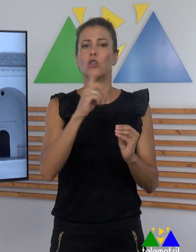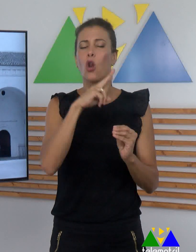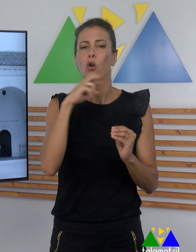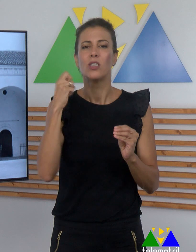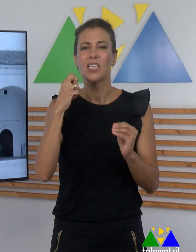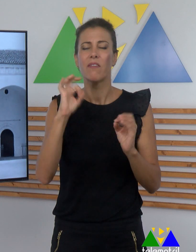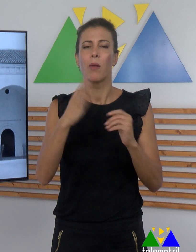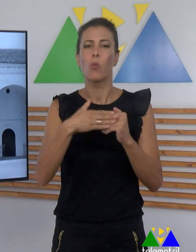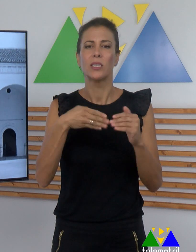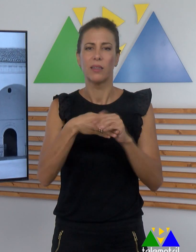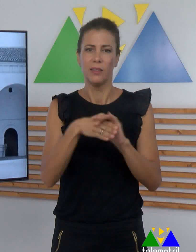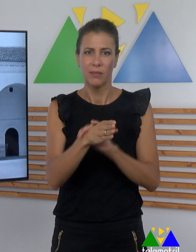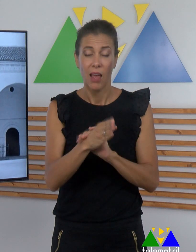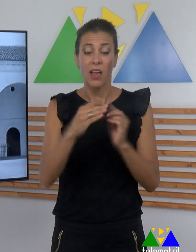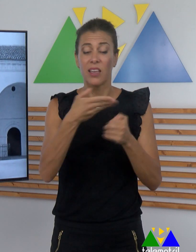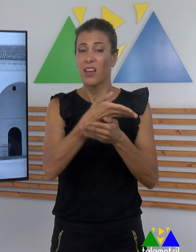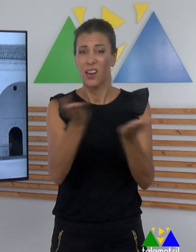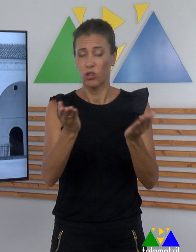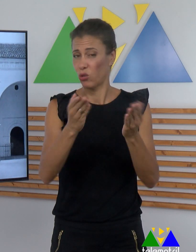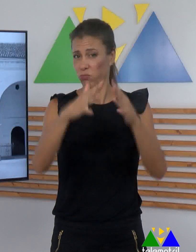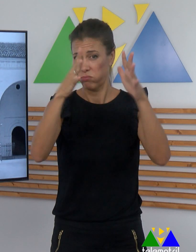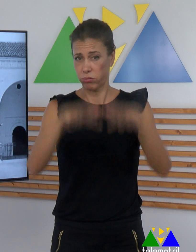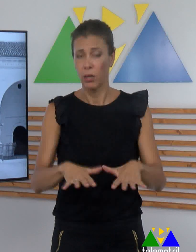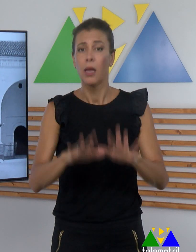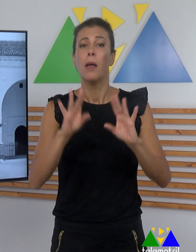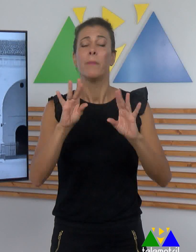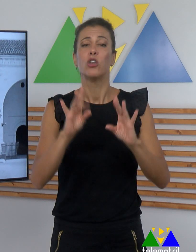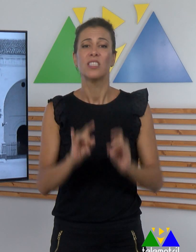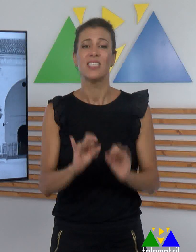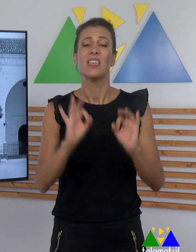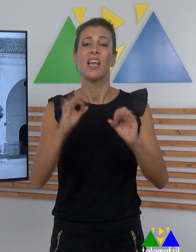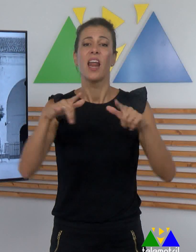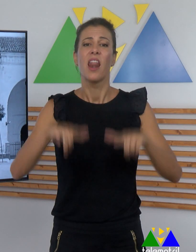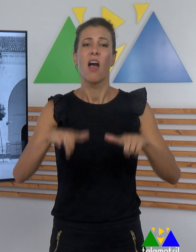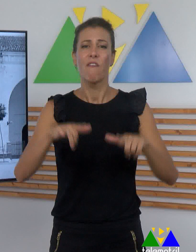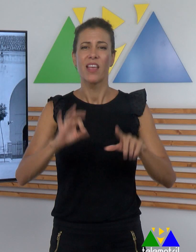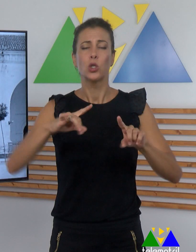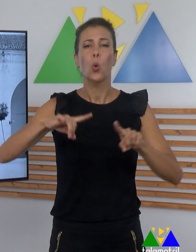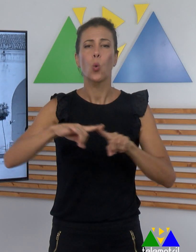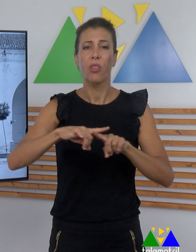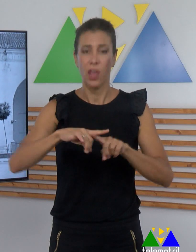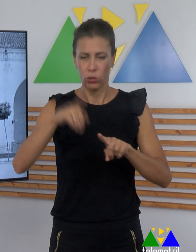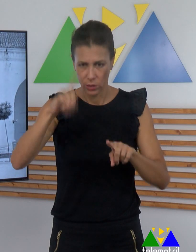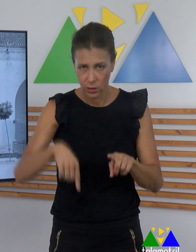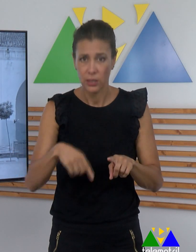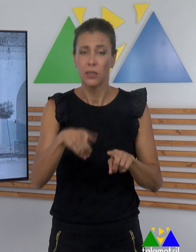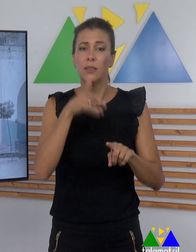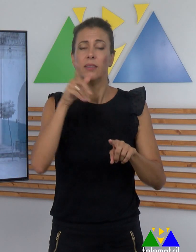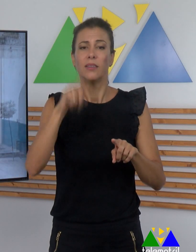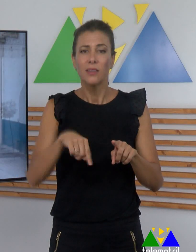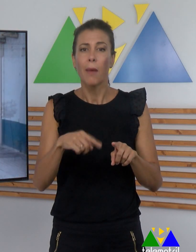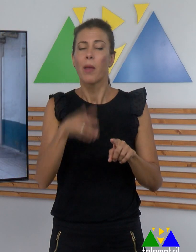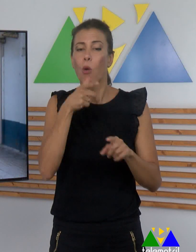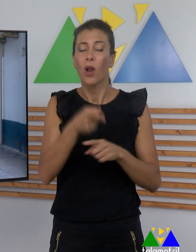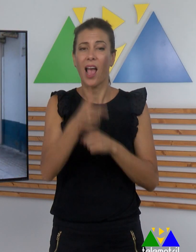resto se derribó, pero sí que se conserva la nave de crucero, como decíamos, también con los dos desagües imitando a